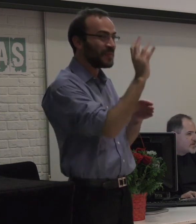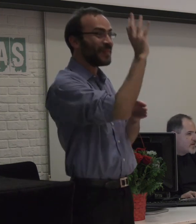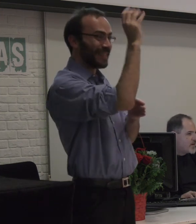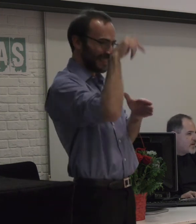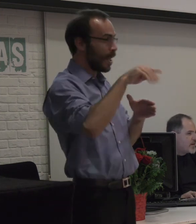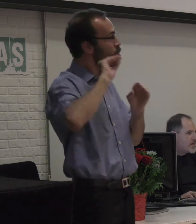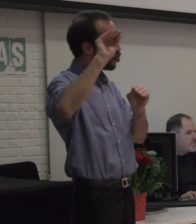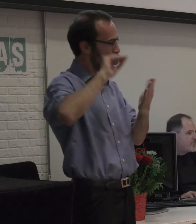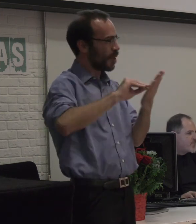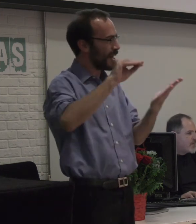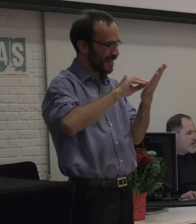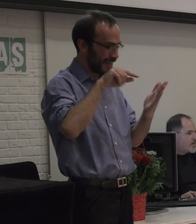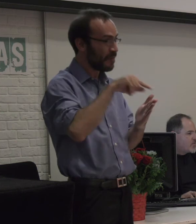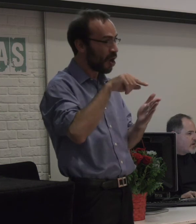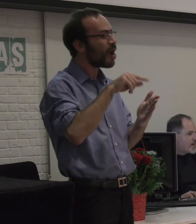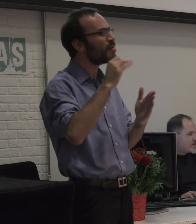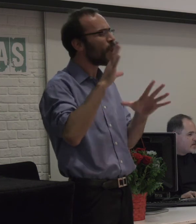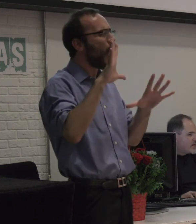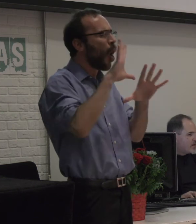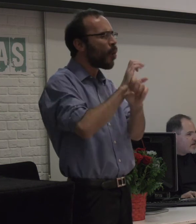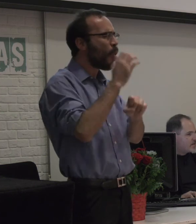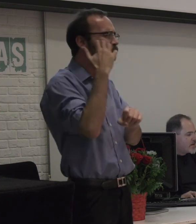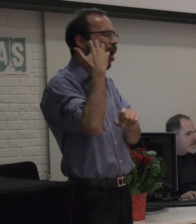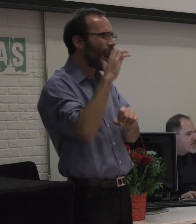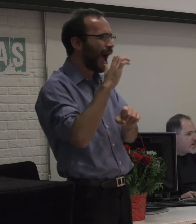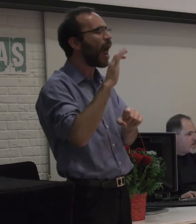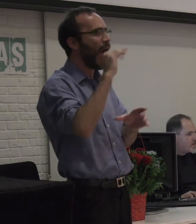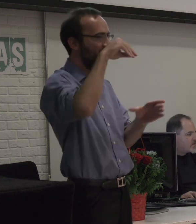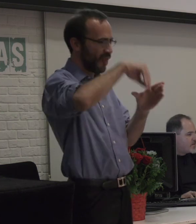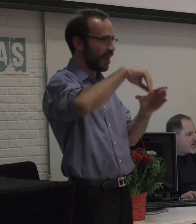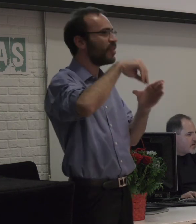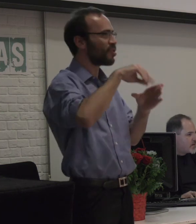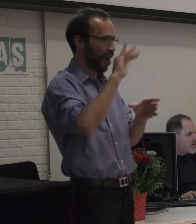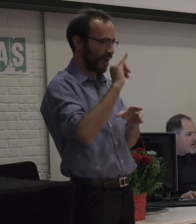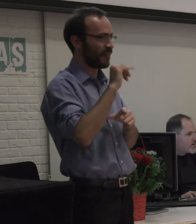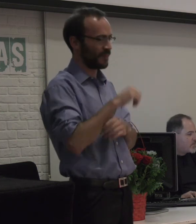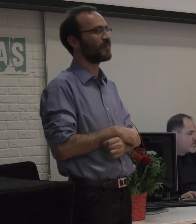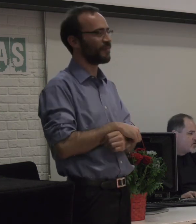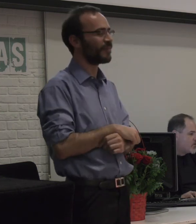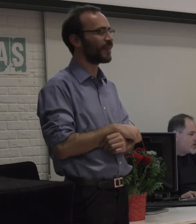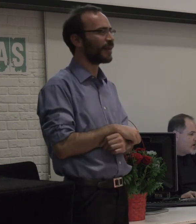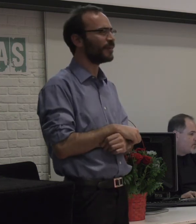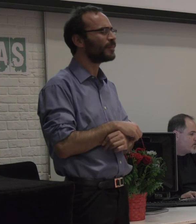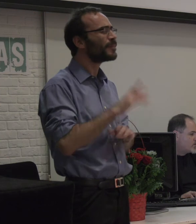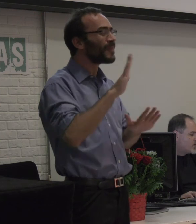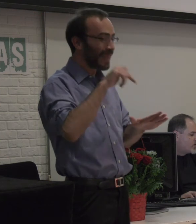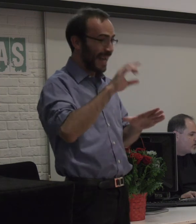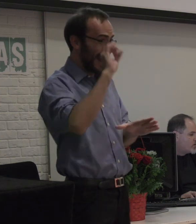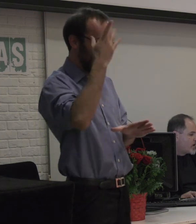que una de las ideas que también quiero transmitir, no solo con el libro, sino en